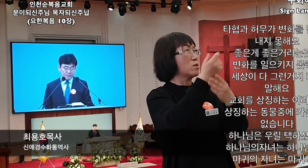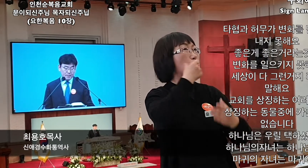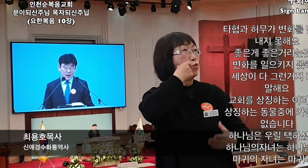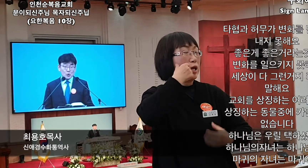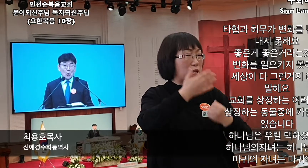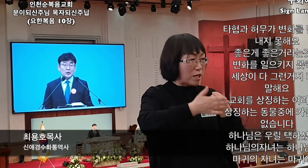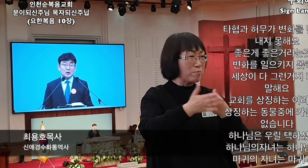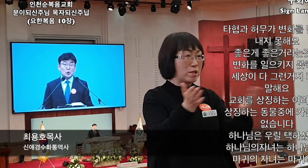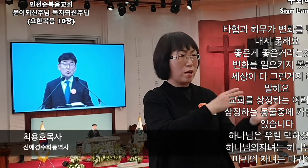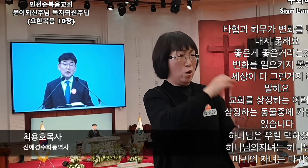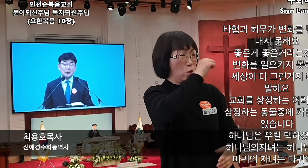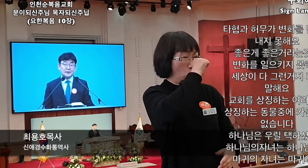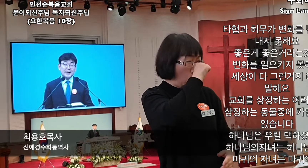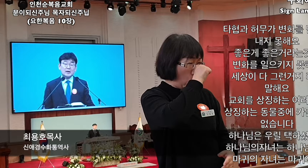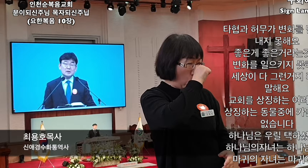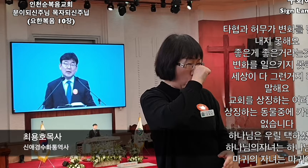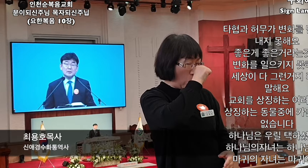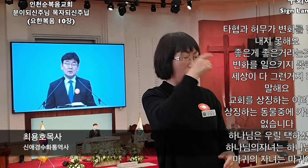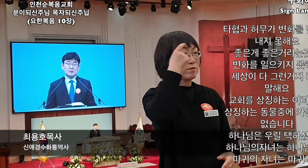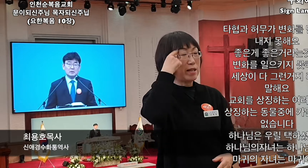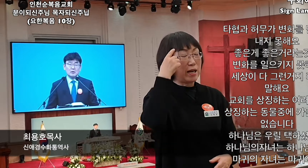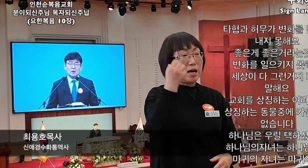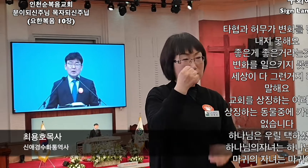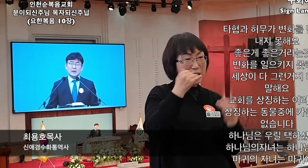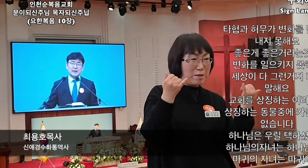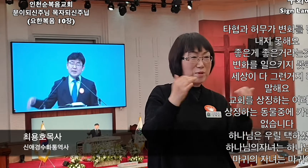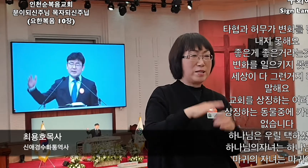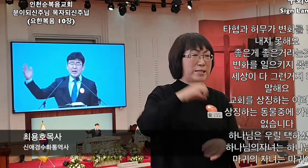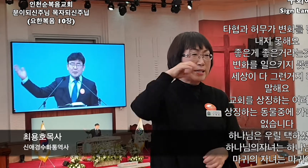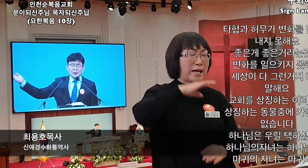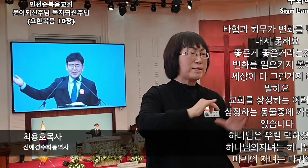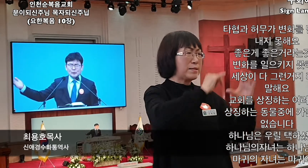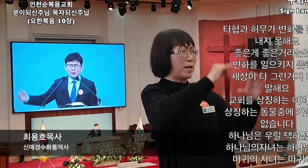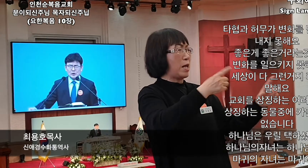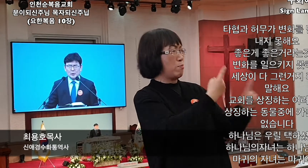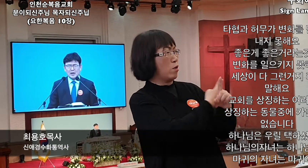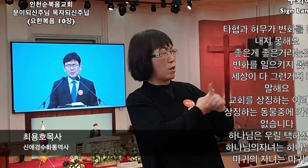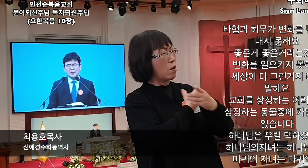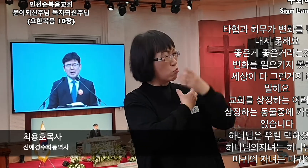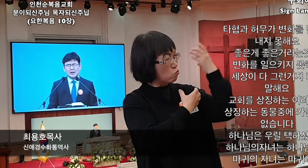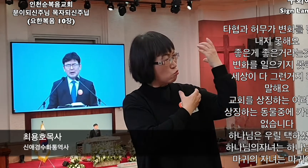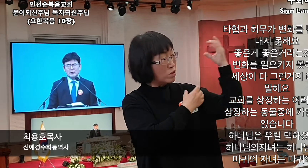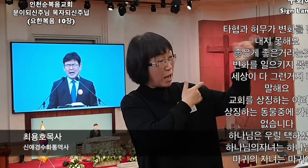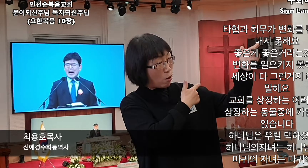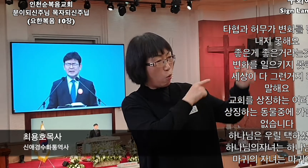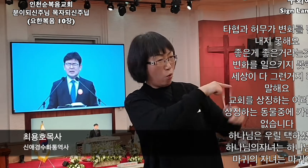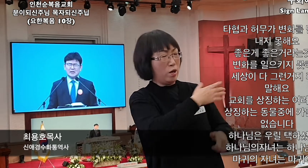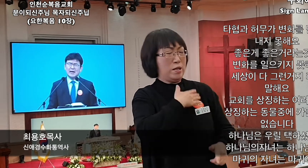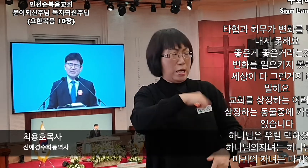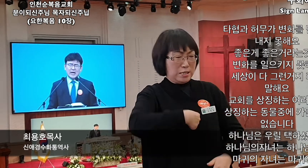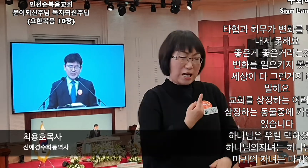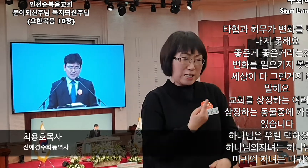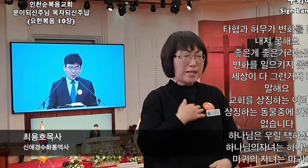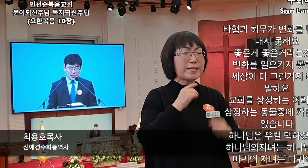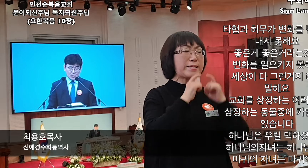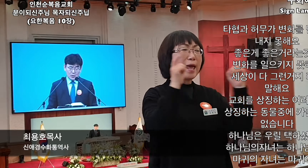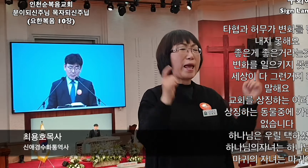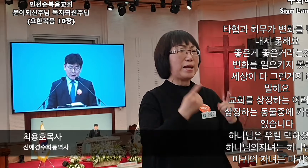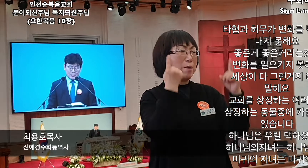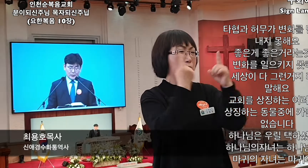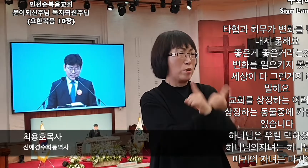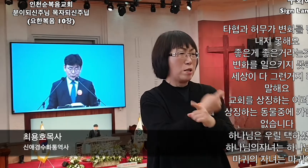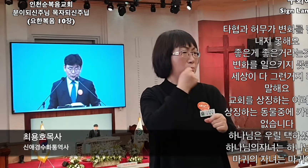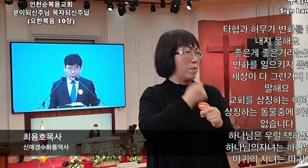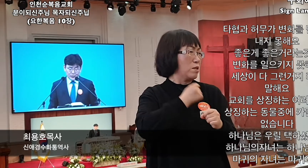못합니다. 좋은 게 좋은 거라고 생각하는 사람들은 그냥 세상의 변화를 꿈꾸지 못할 뿐만 아니라 나 자신 한 개인의